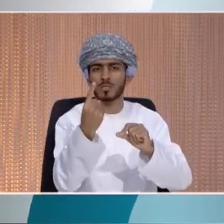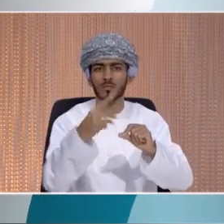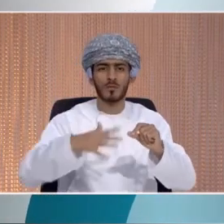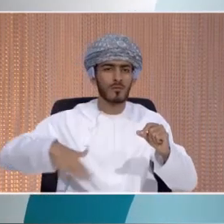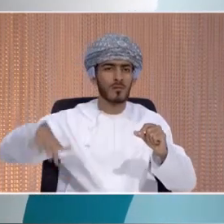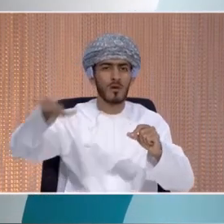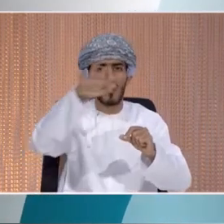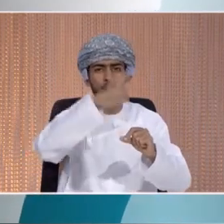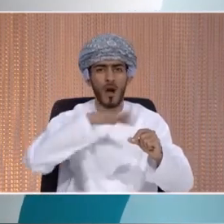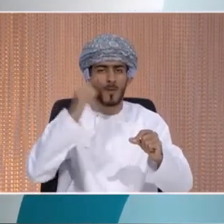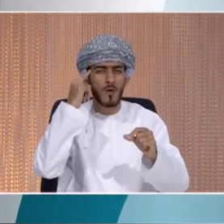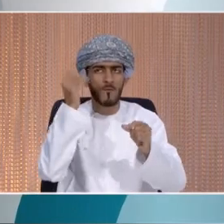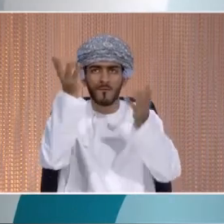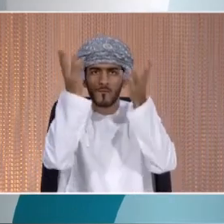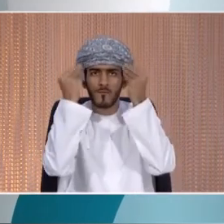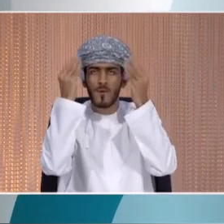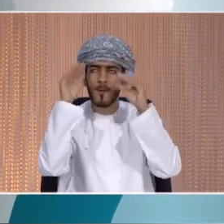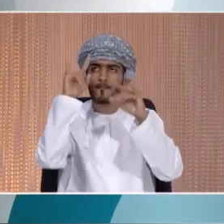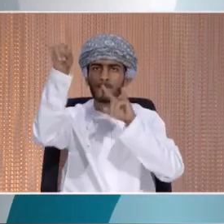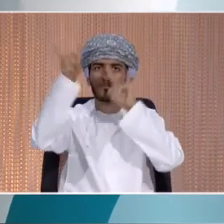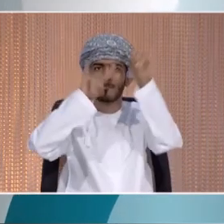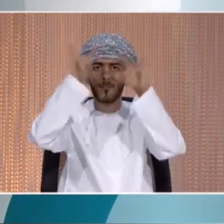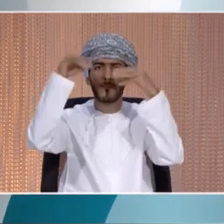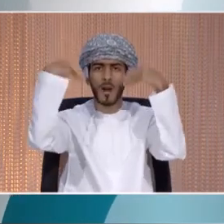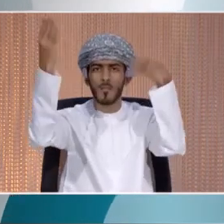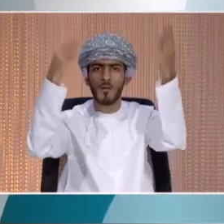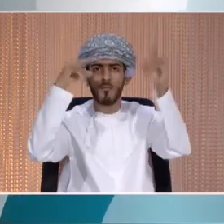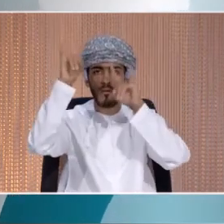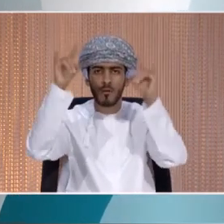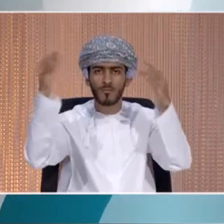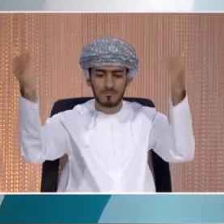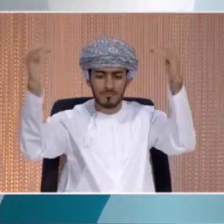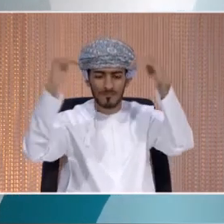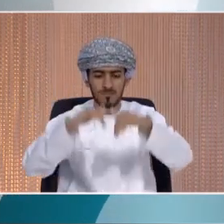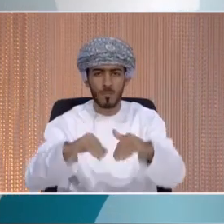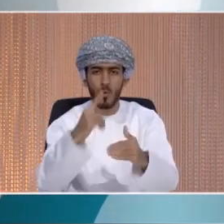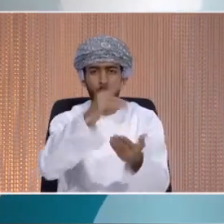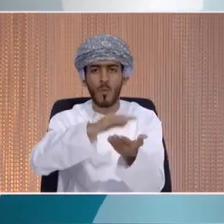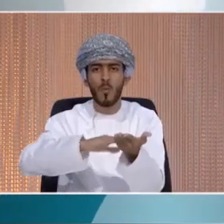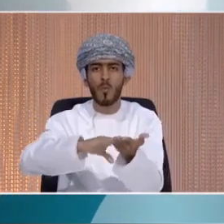والتمازج بين التجارب. كل يأخذ من تجربة كل دولة لها تميز،